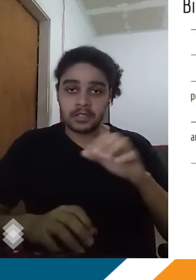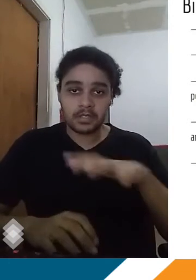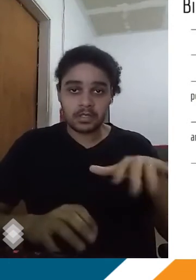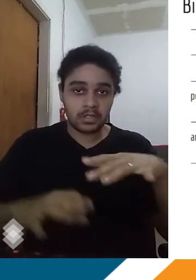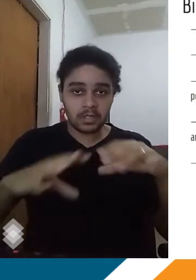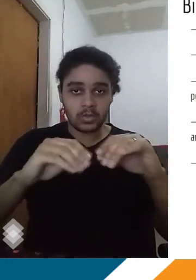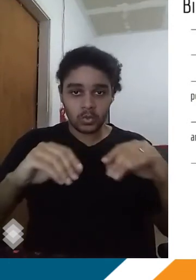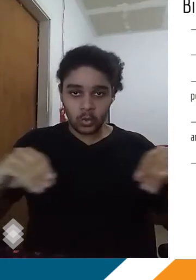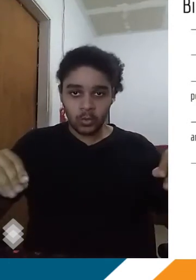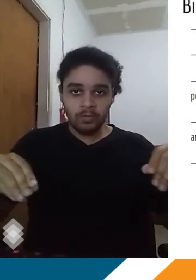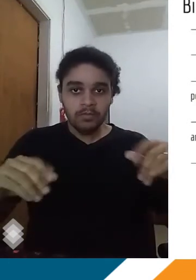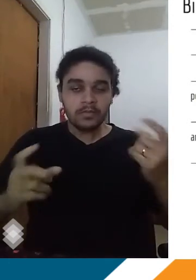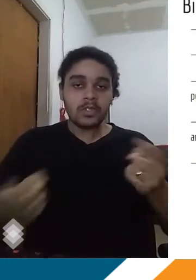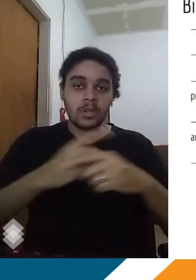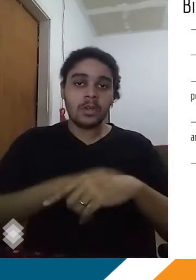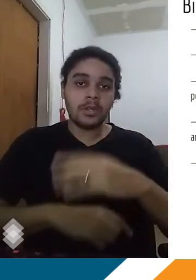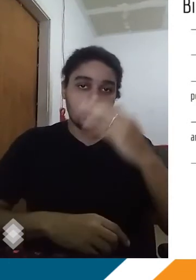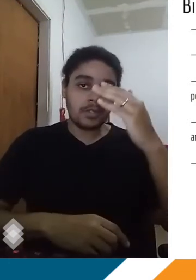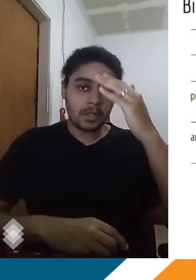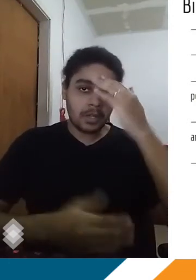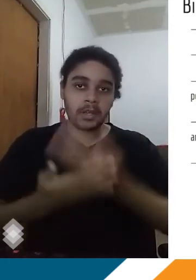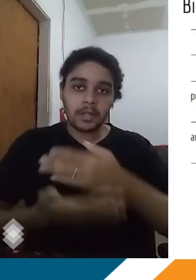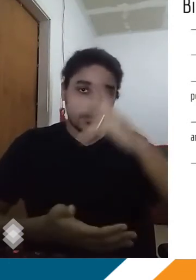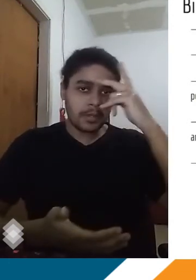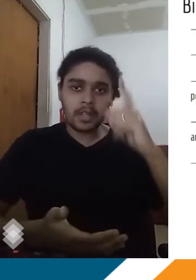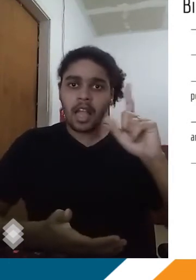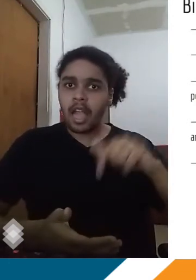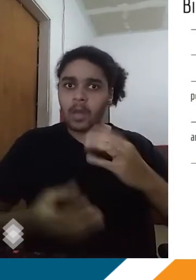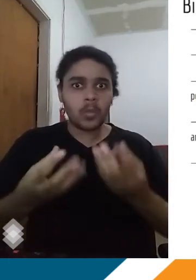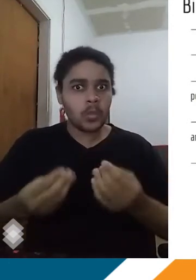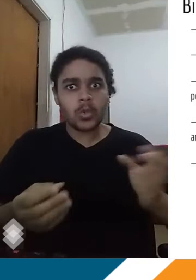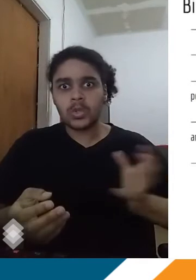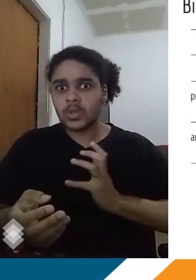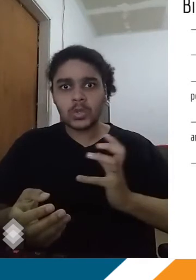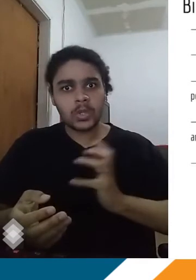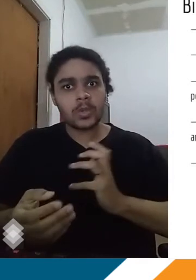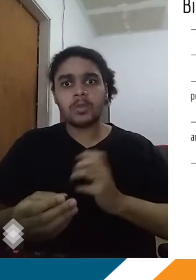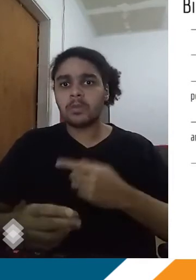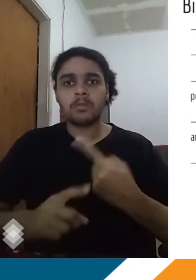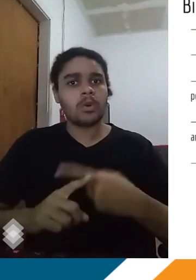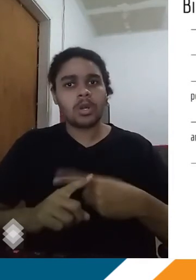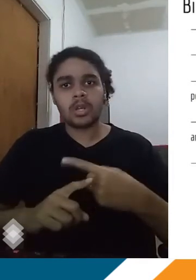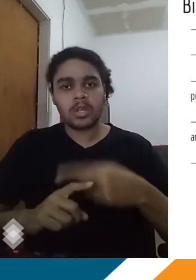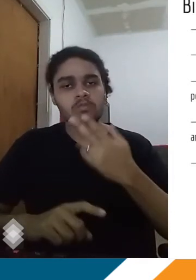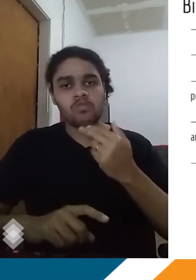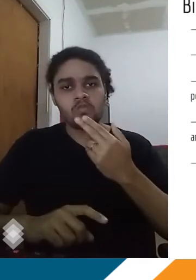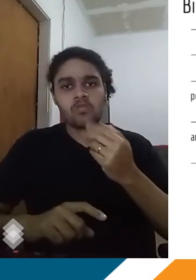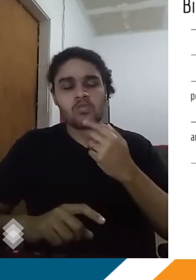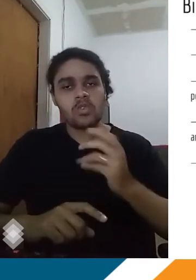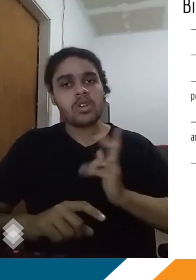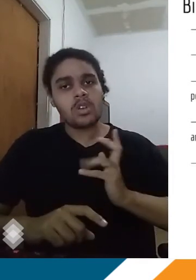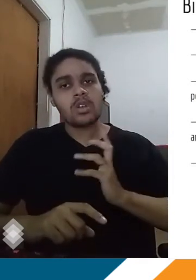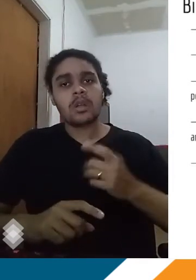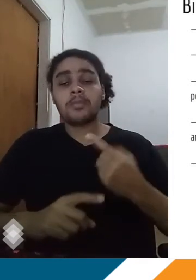solos, ao contrário do que muita gente acredita, são solos muito ricos. Por que eles são solos muito ricos em nutrientes? Porque são